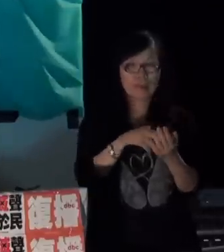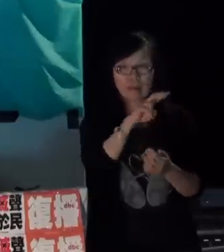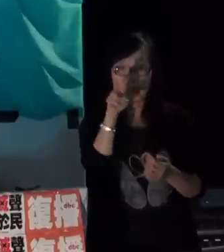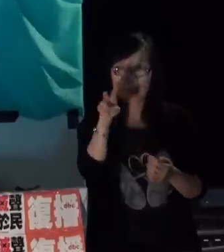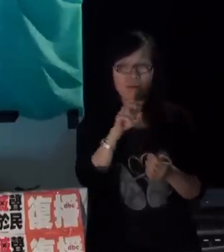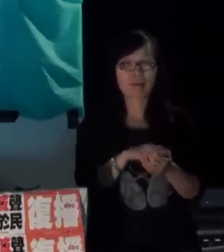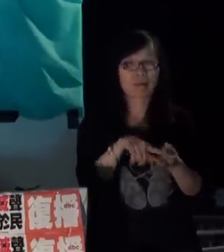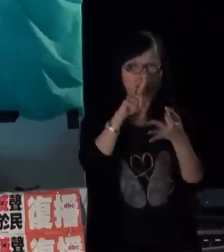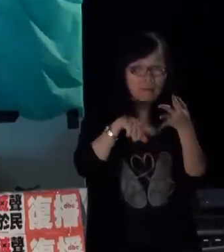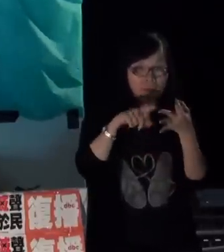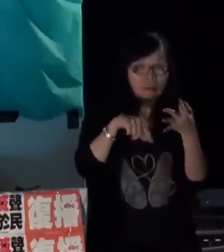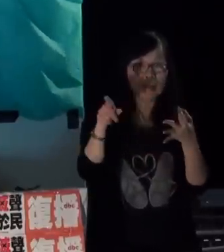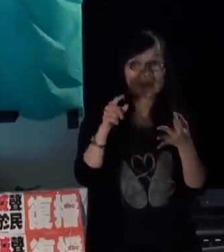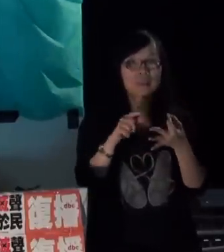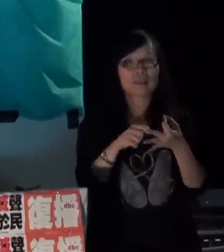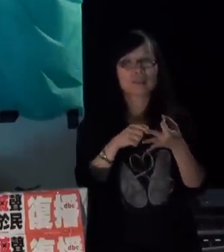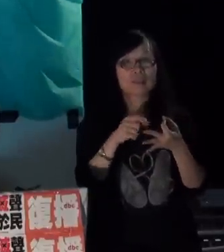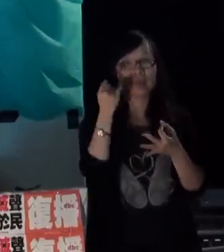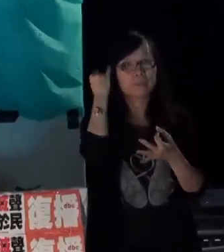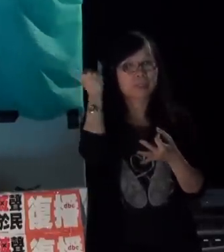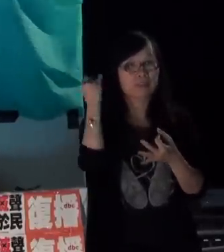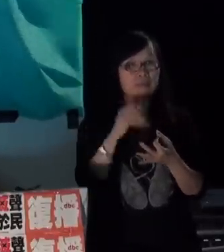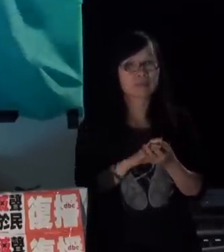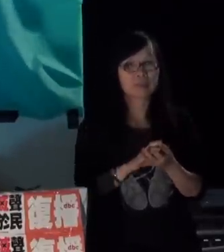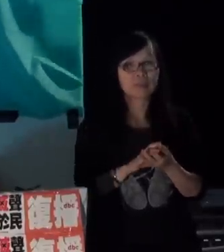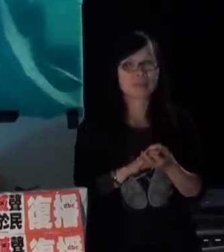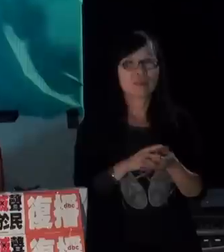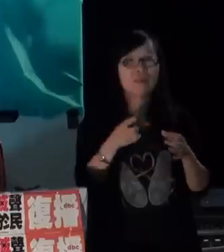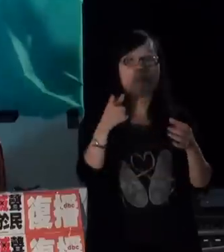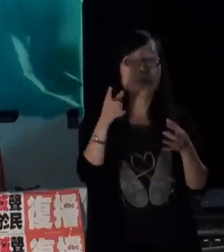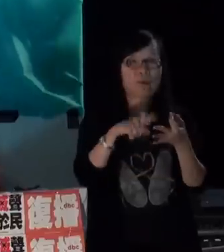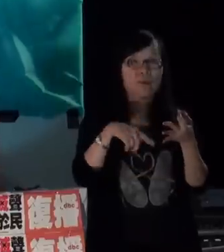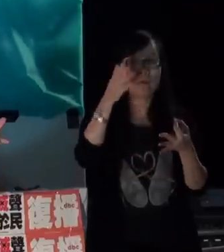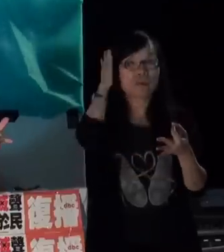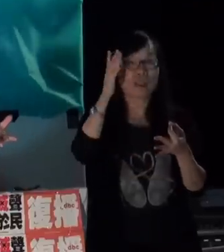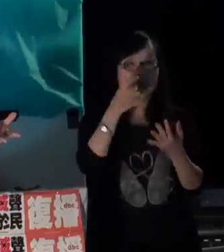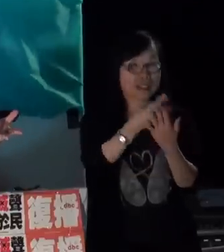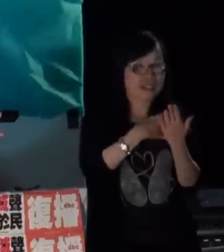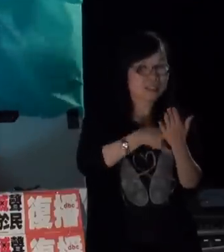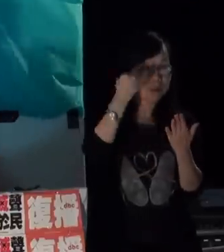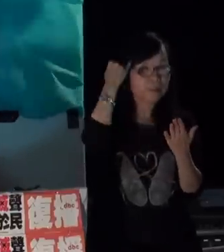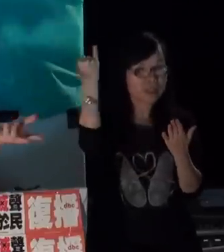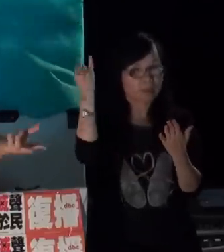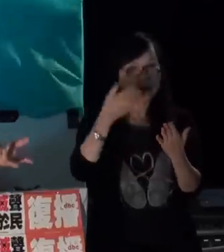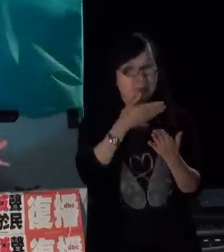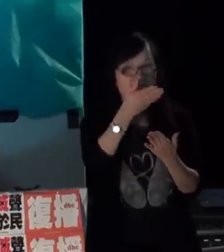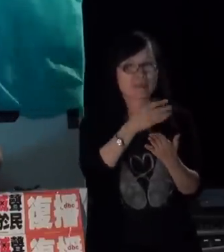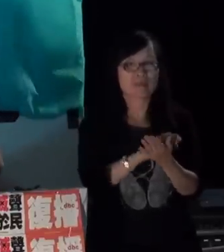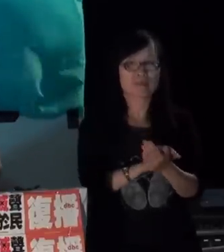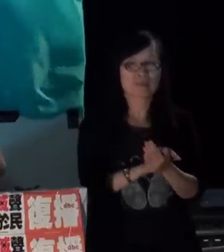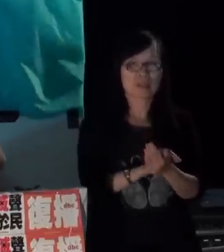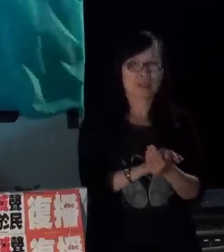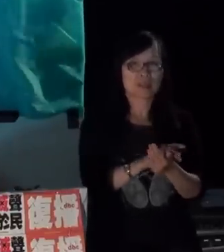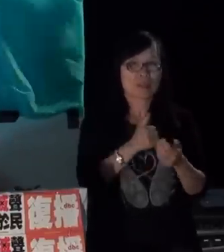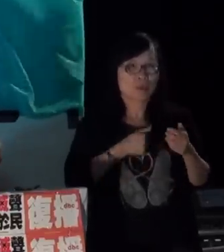升級直資叫咩名啊？中樹家係啊！你議事規則都未識，俾人窒到阿媽都唔認得嘅時候，然